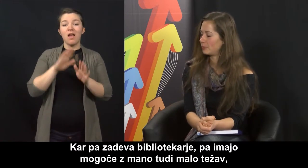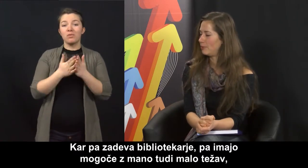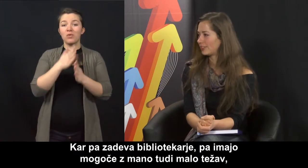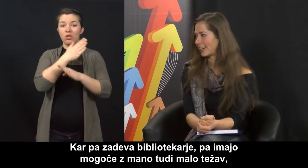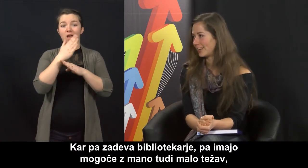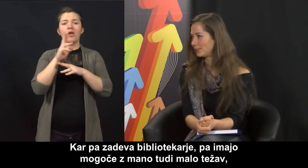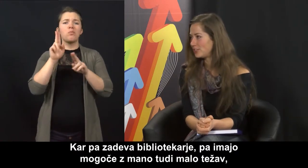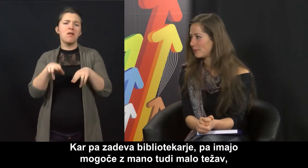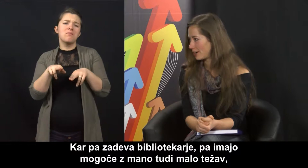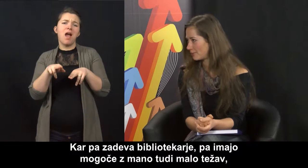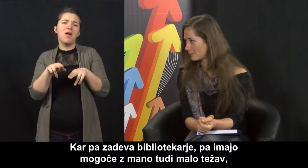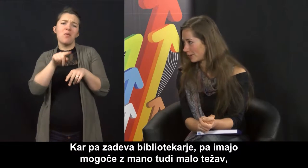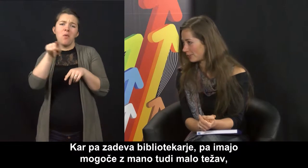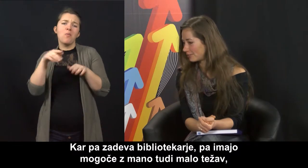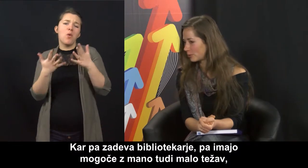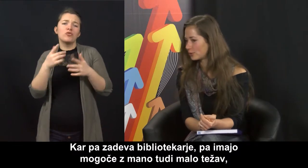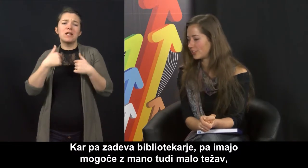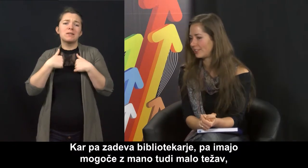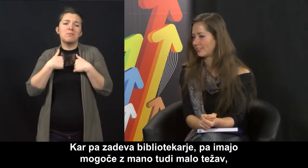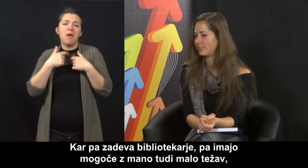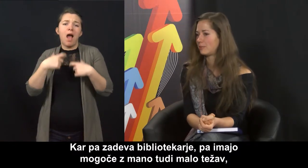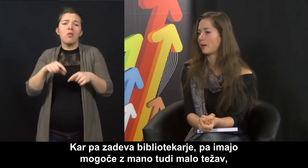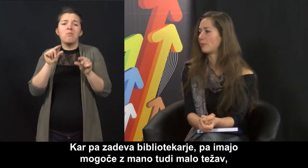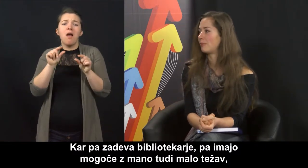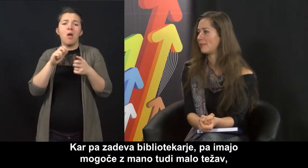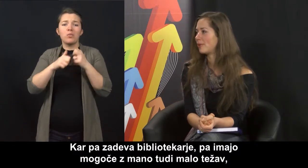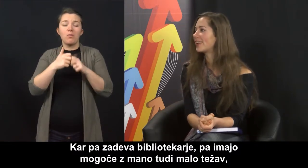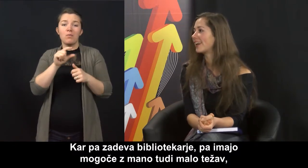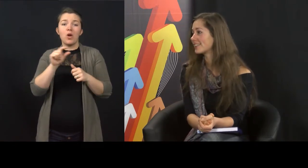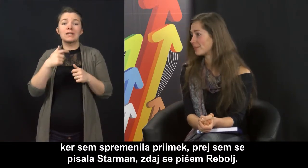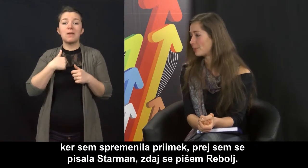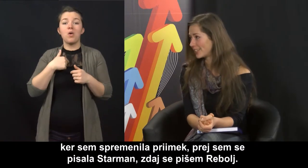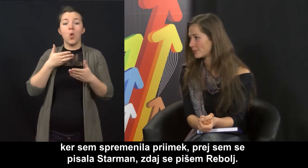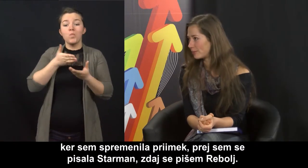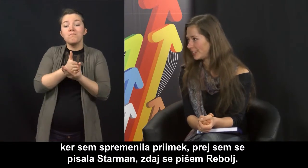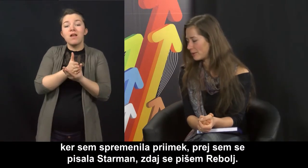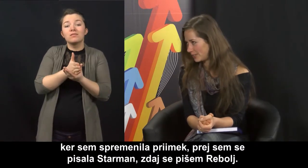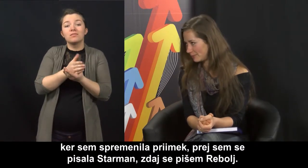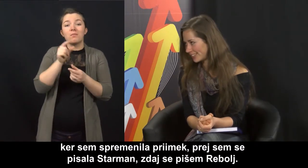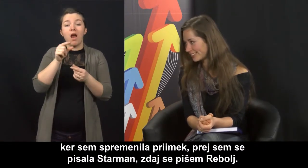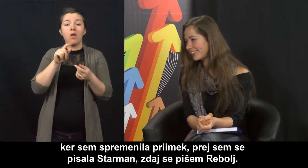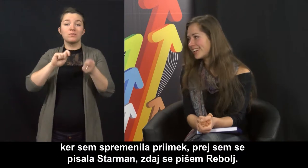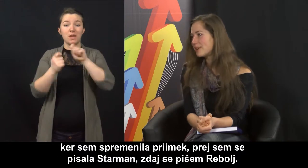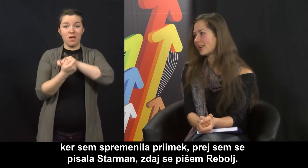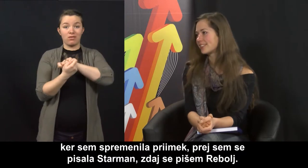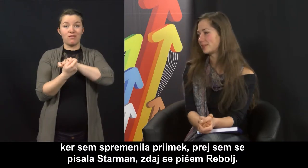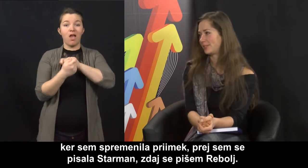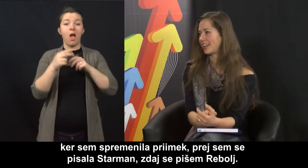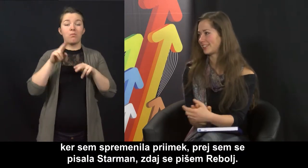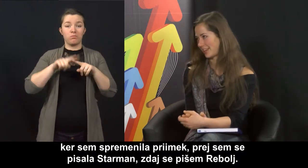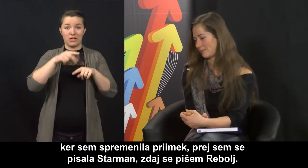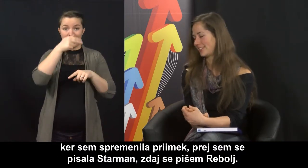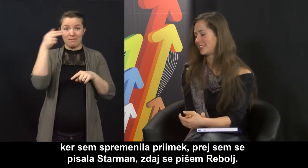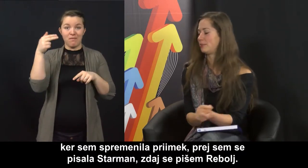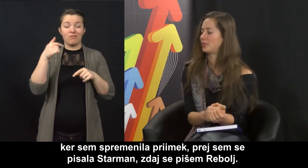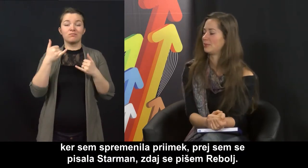Kar se pa bibliotekarjev tiče, imajo pa z mano mogoče tudi malo problemov, ker sem vmes spremenila priimek. Prej sem se